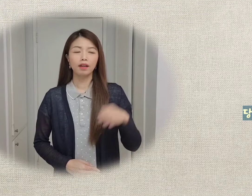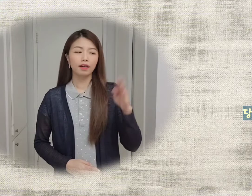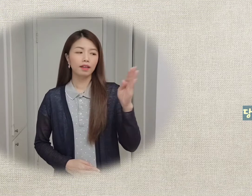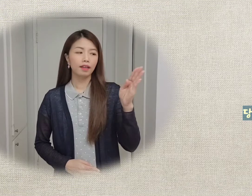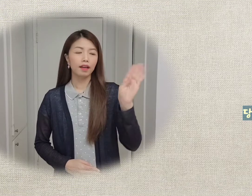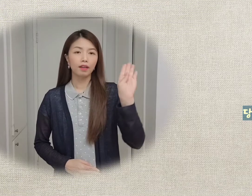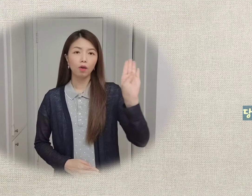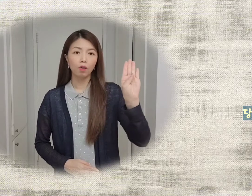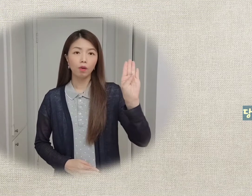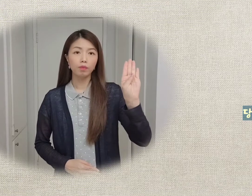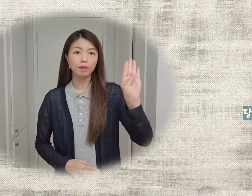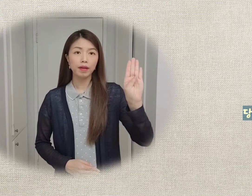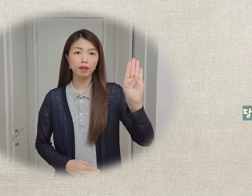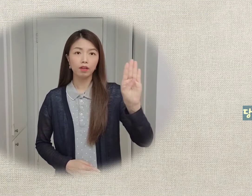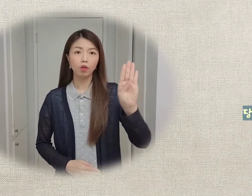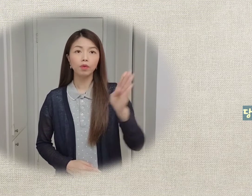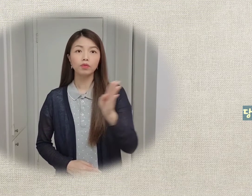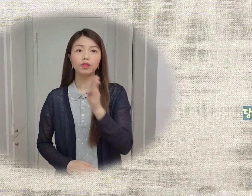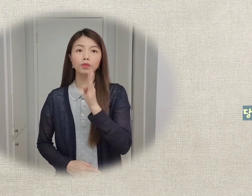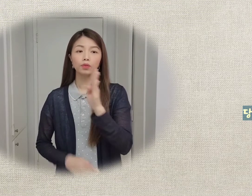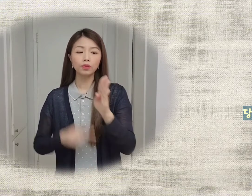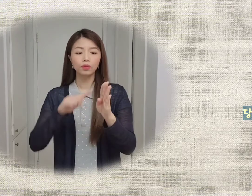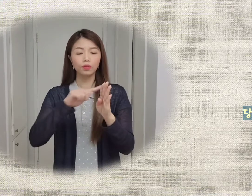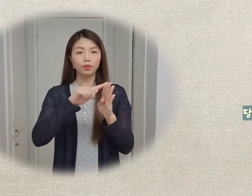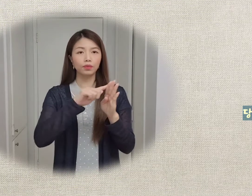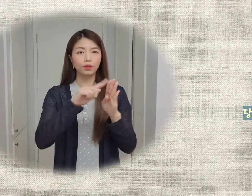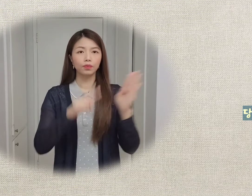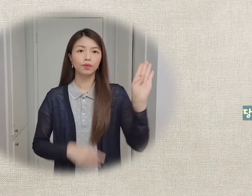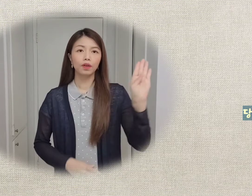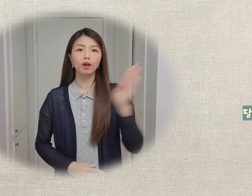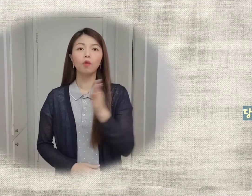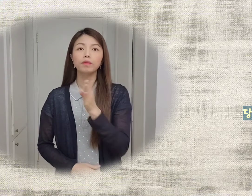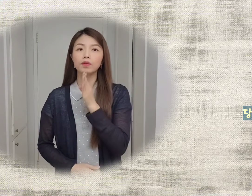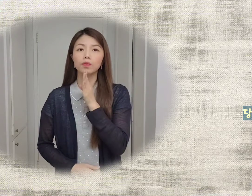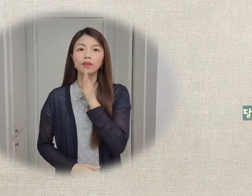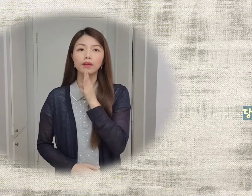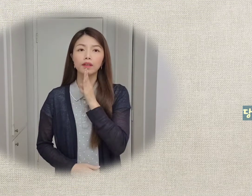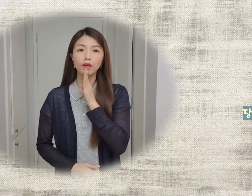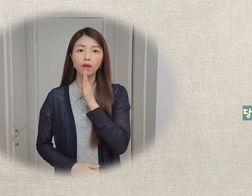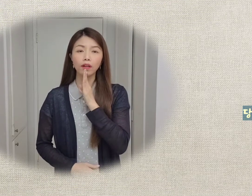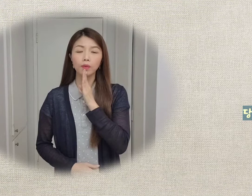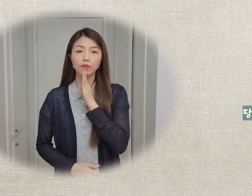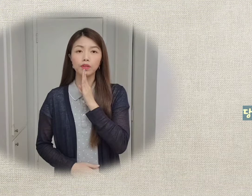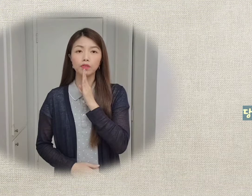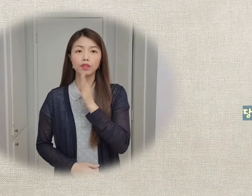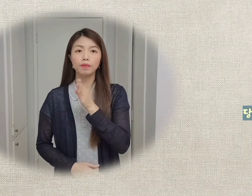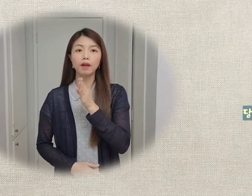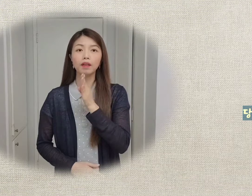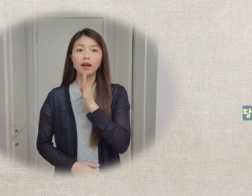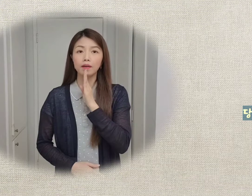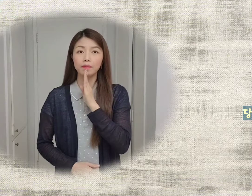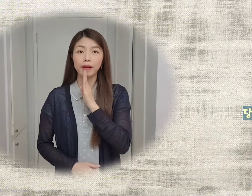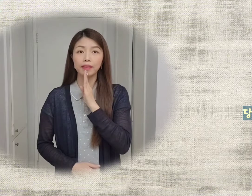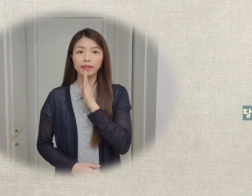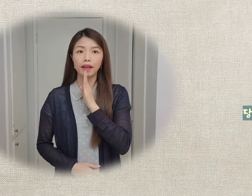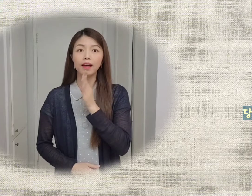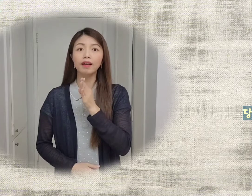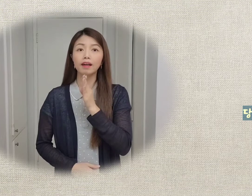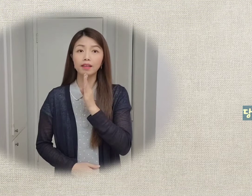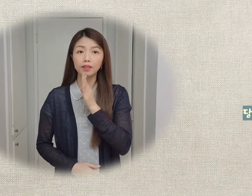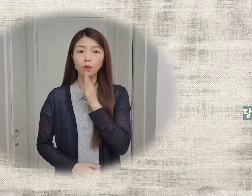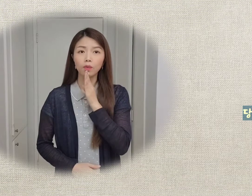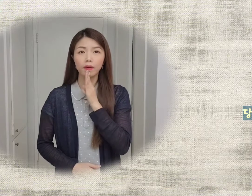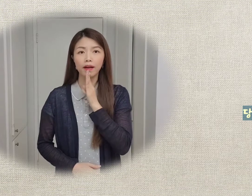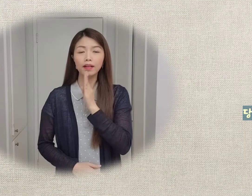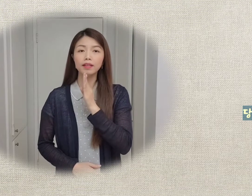되는데요. 일단 엄지만 이렇게 접어주시고 검지 쪽을 턱에 이렇게 붙여주시면